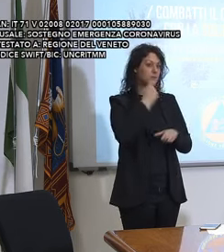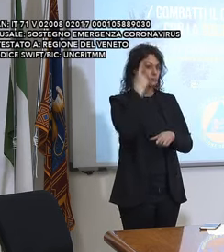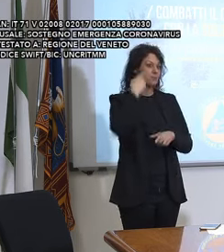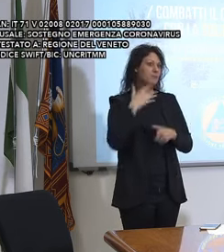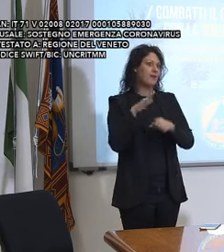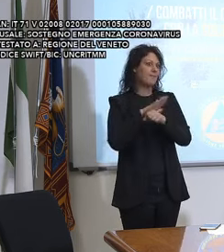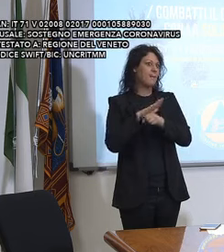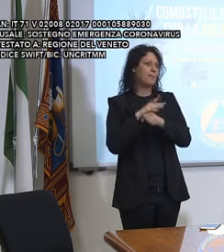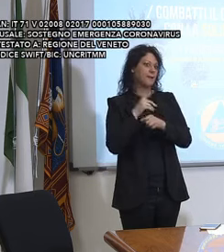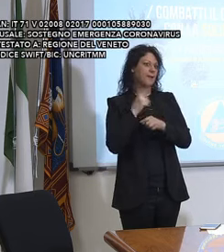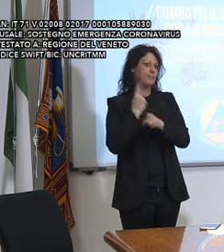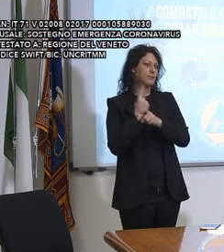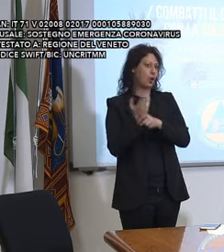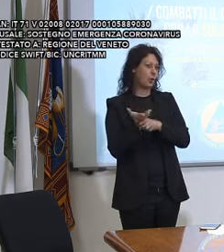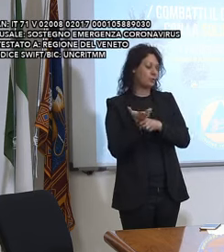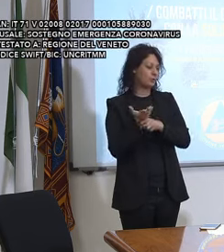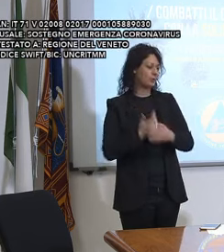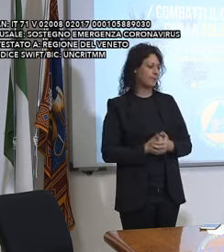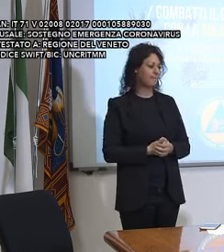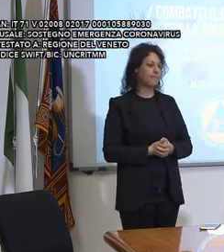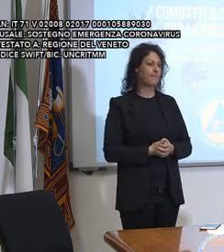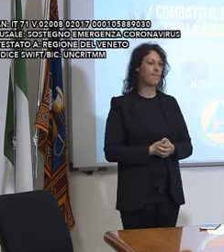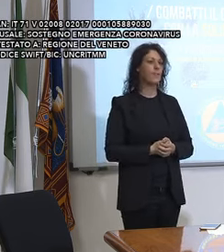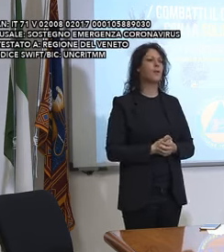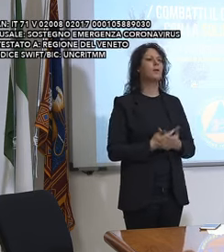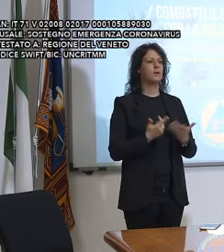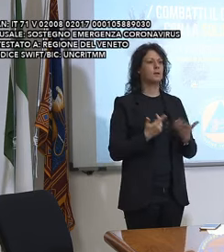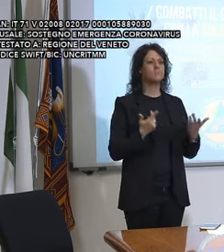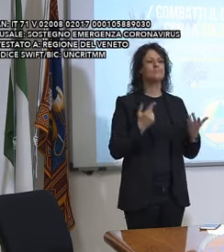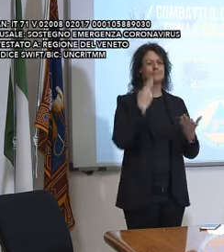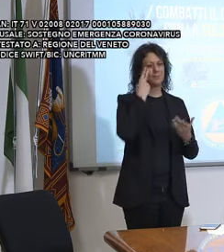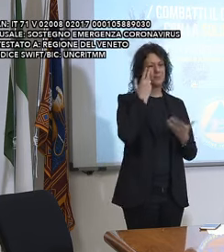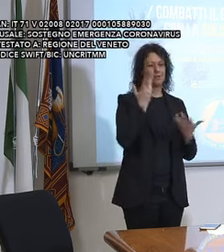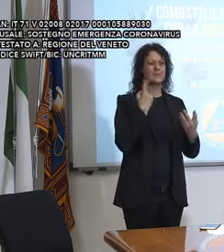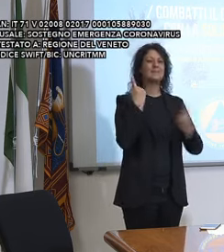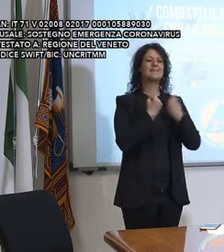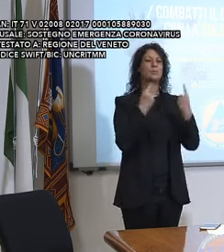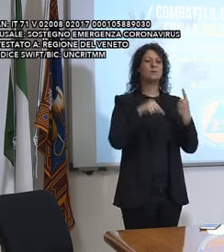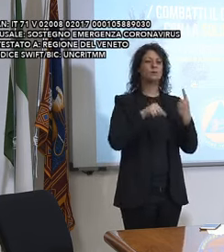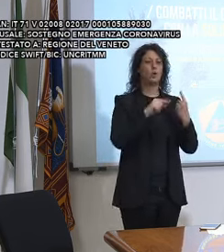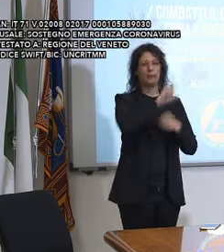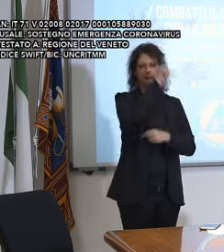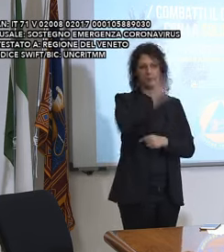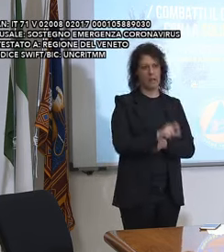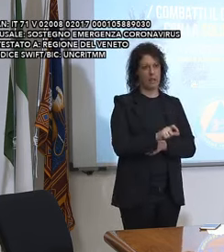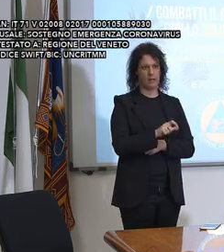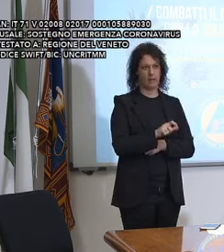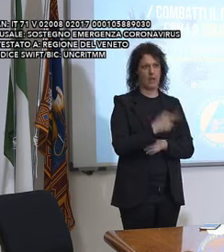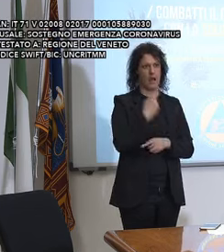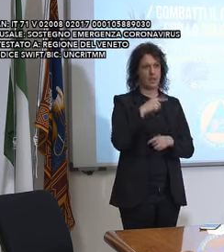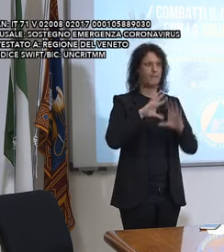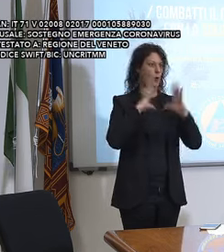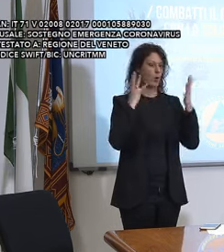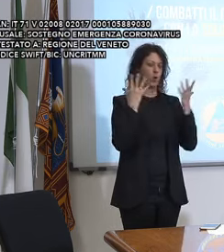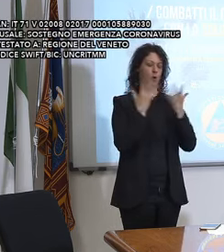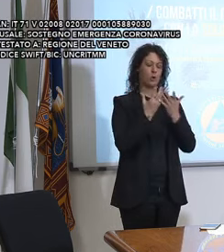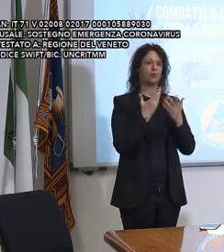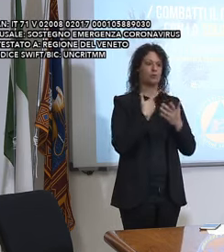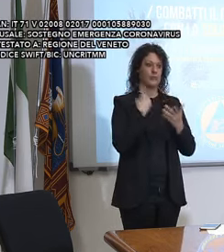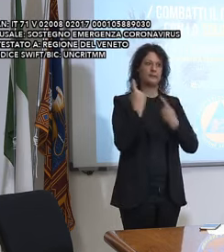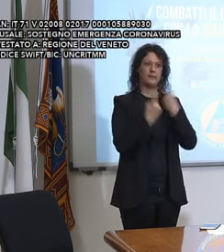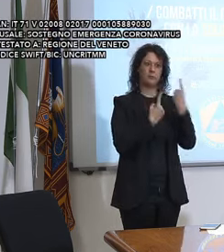la necessità resta, noi abbiamo visto che questa è una situazione nazionale, mondiale. Io credo che faremo tutta una serie